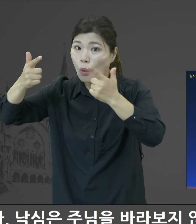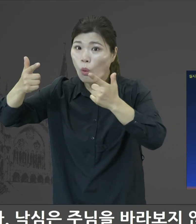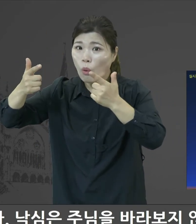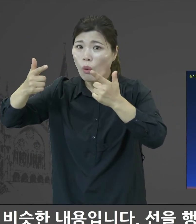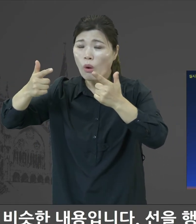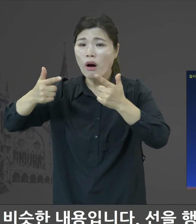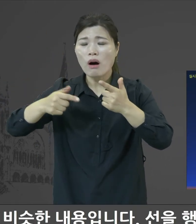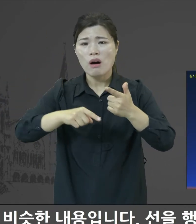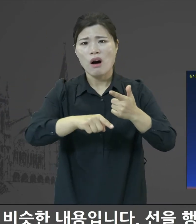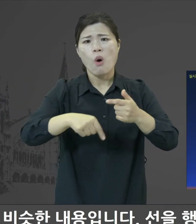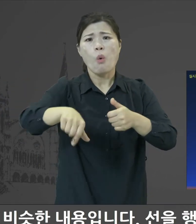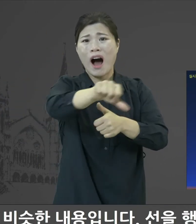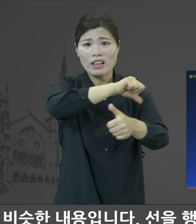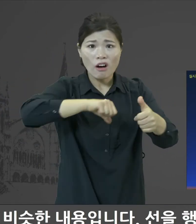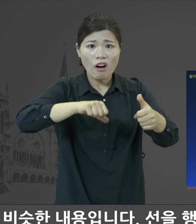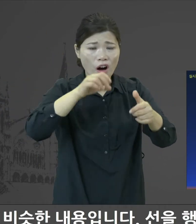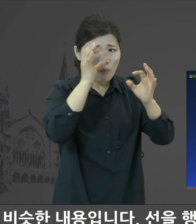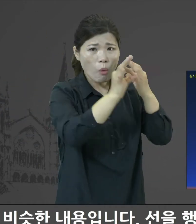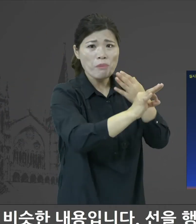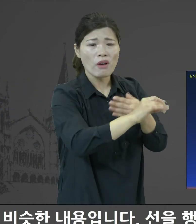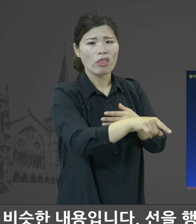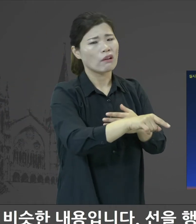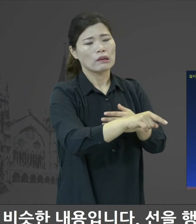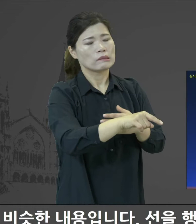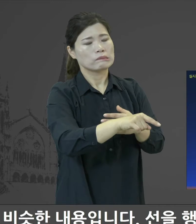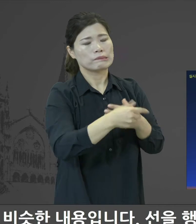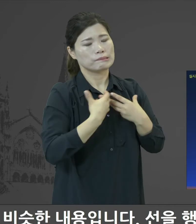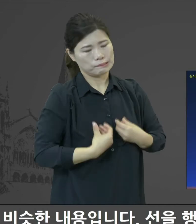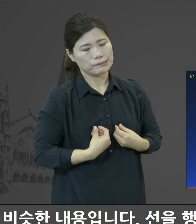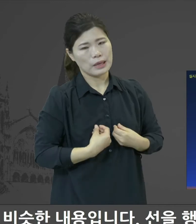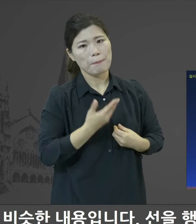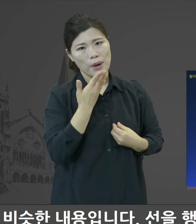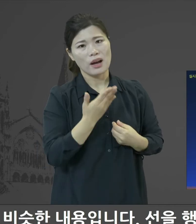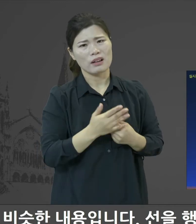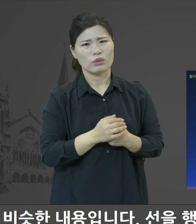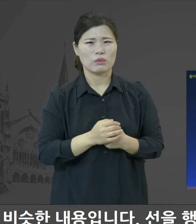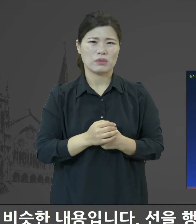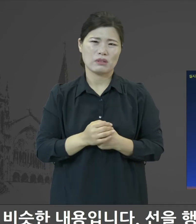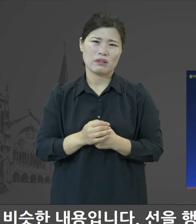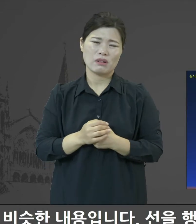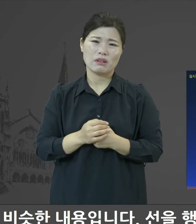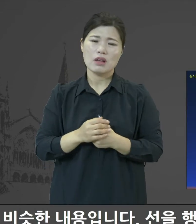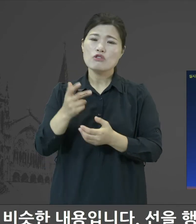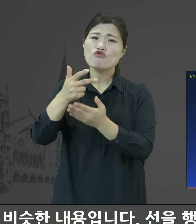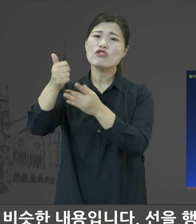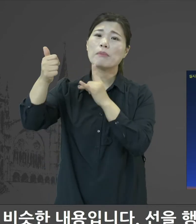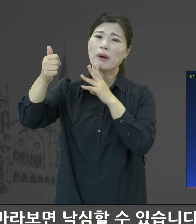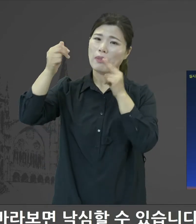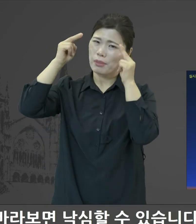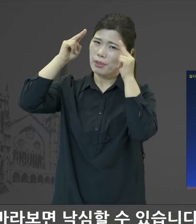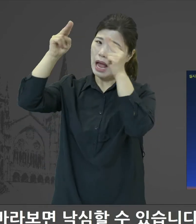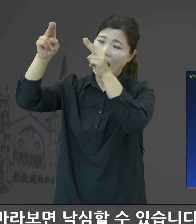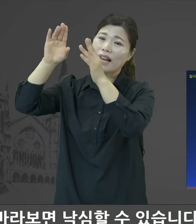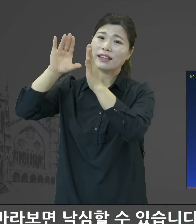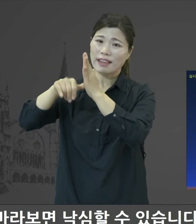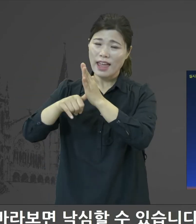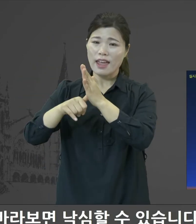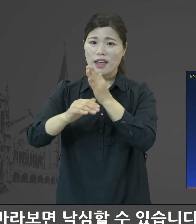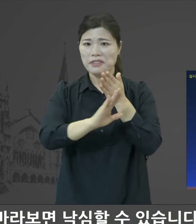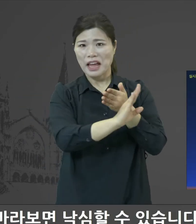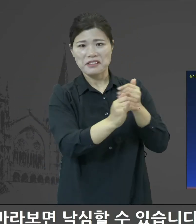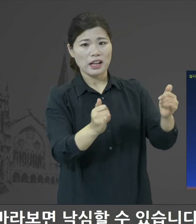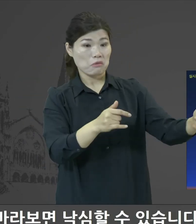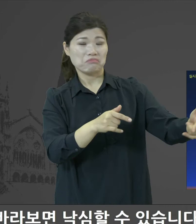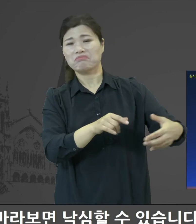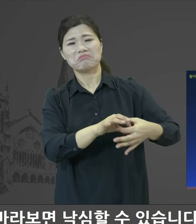겁니다. 선을 행하는 것은 주님을 바라보고 있다는 사실이죠. 주님을 바라보고 있을 때 우리가 다른 사람들과